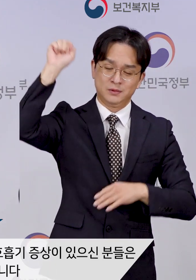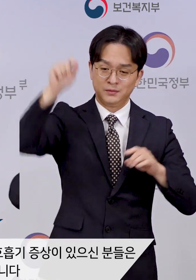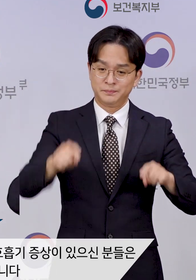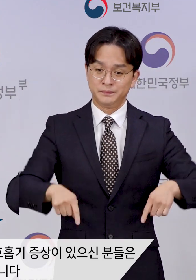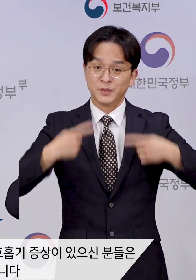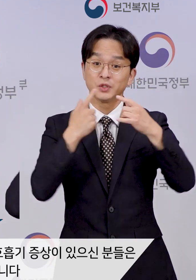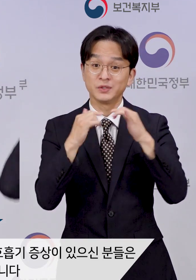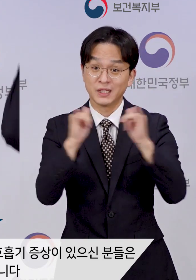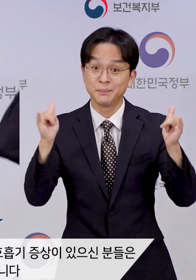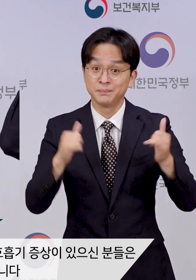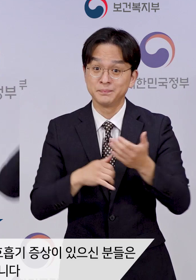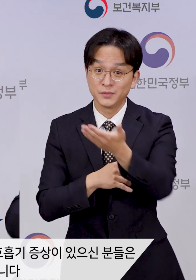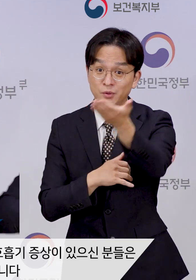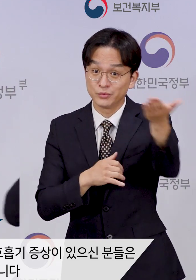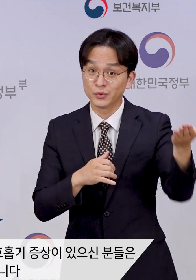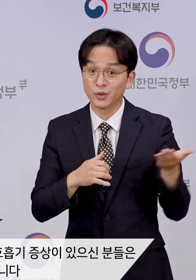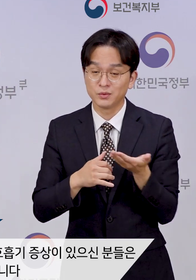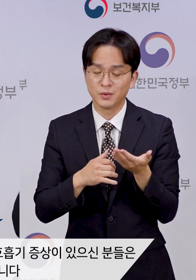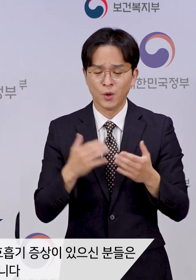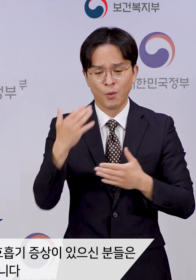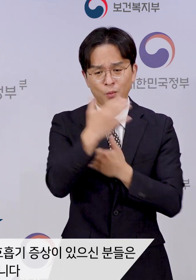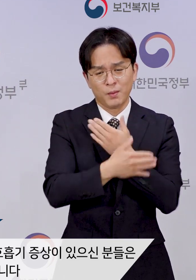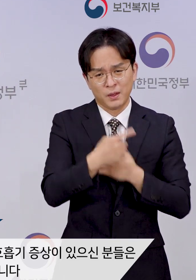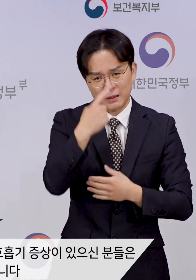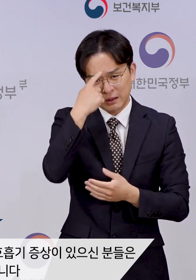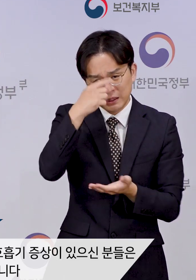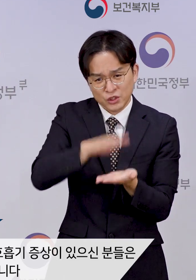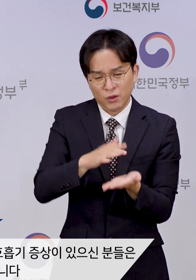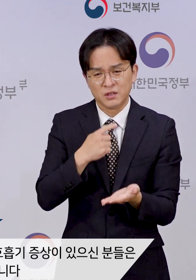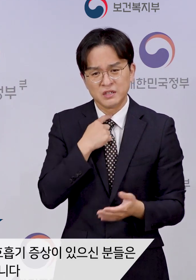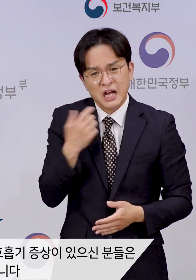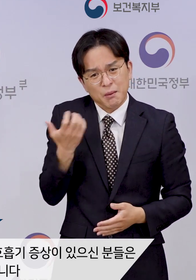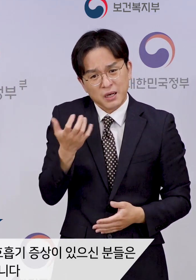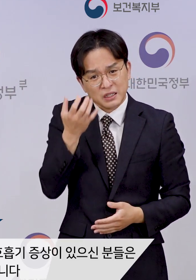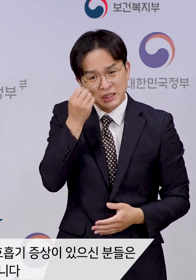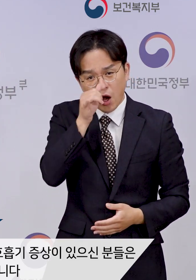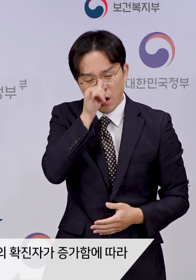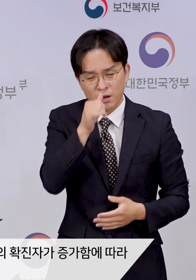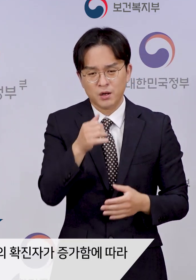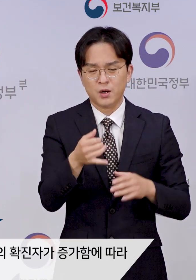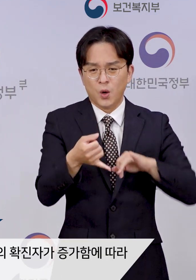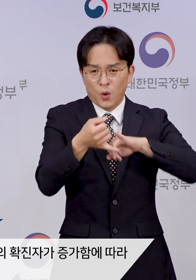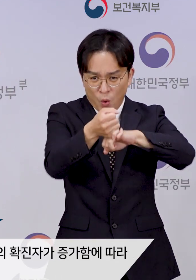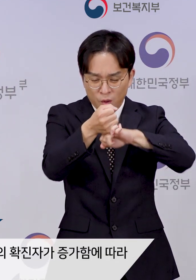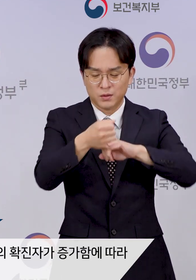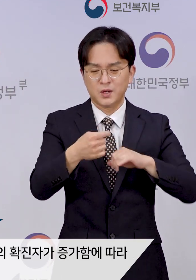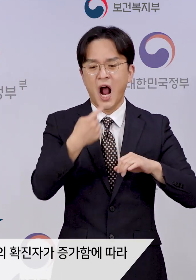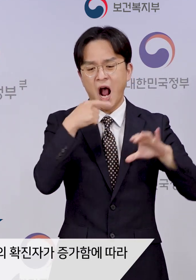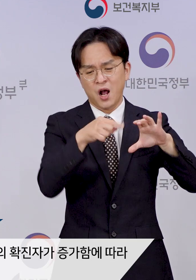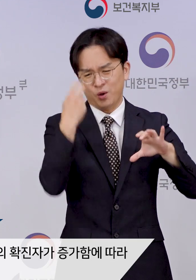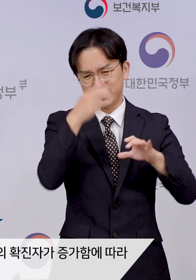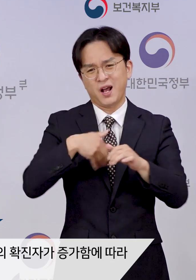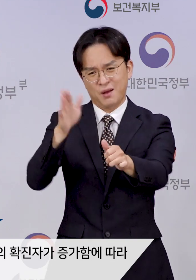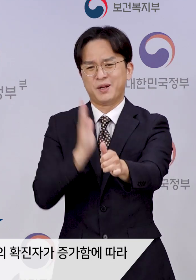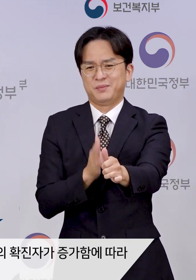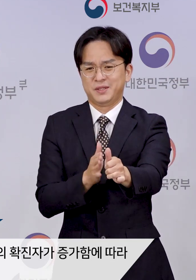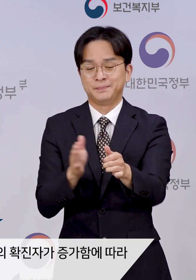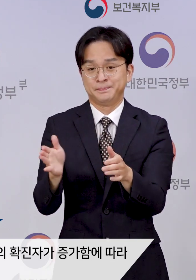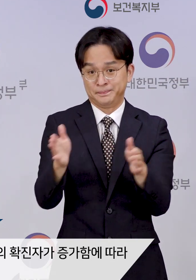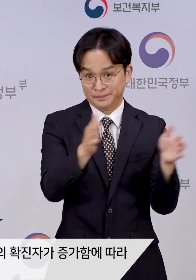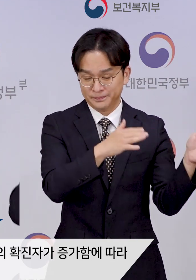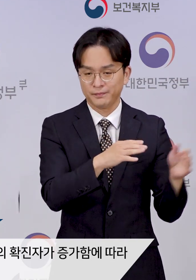즉시 가까운 선별진료소를 찾아 검사를 받아주시기 바랍니다. 환자 치료에 대한 상황을